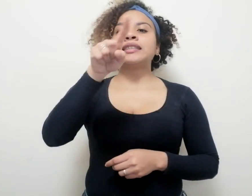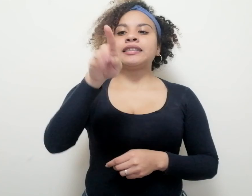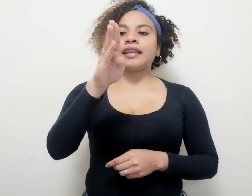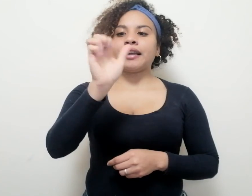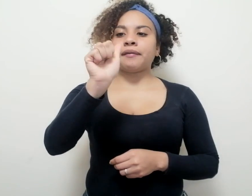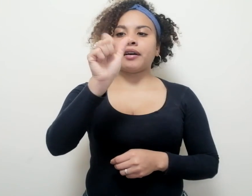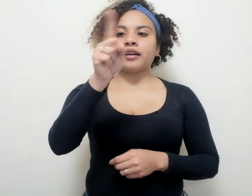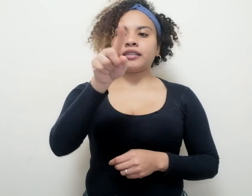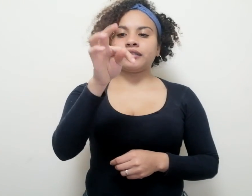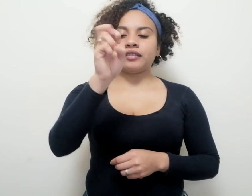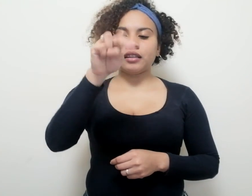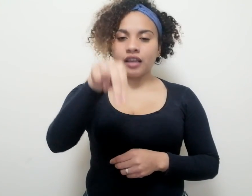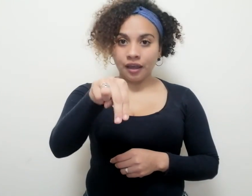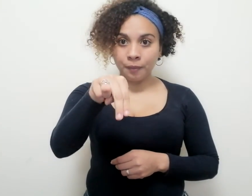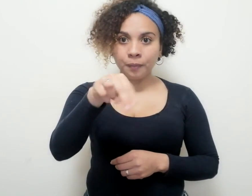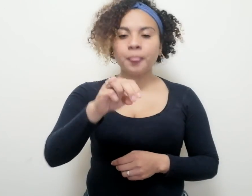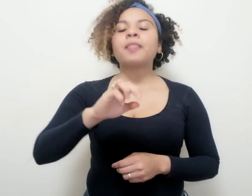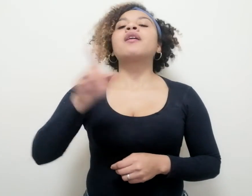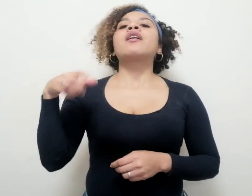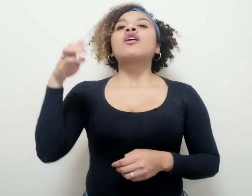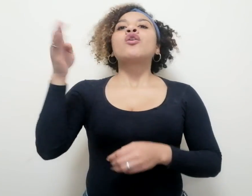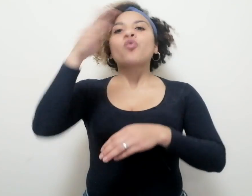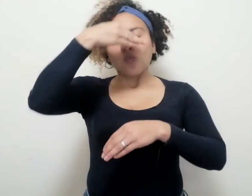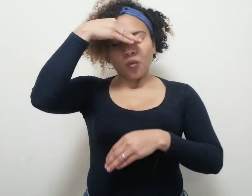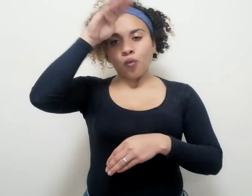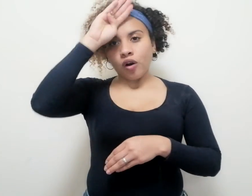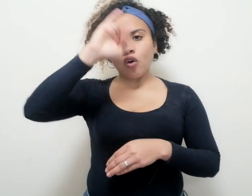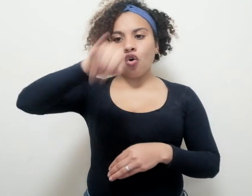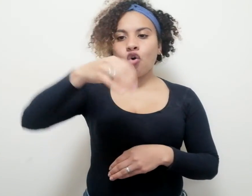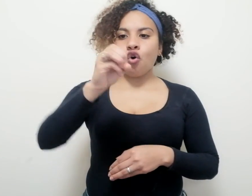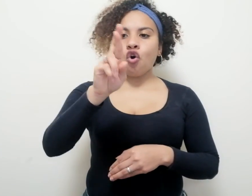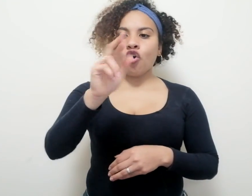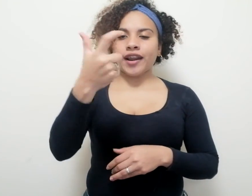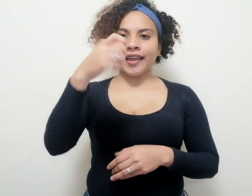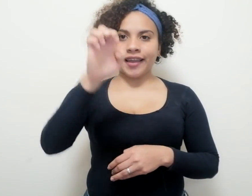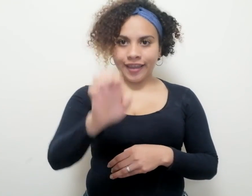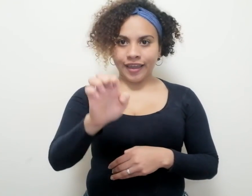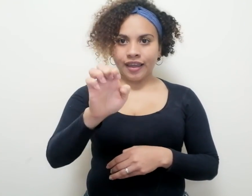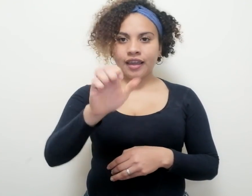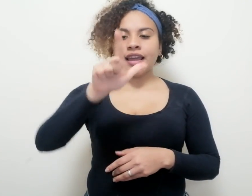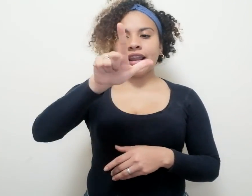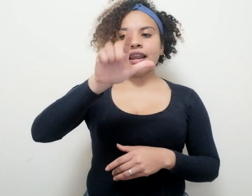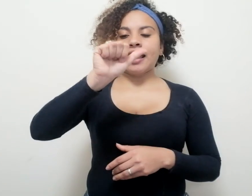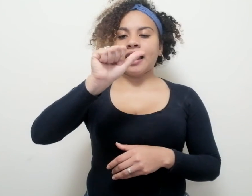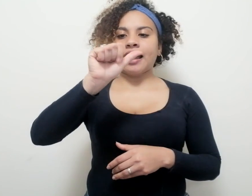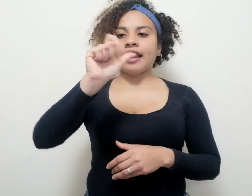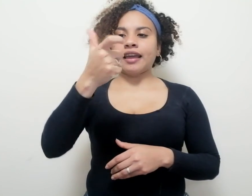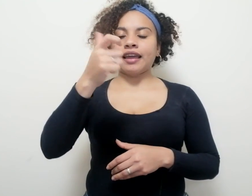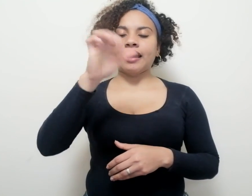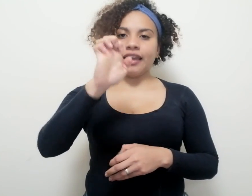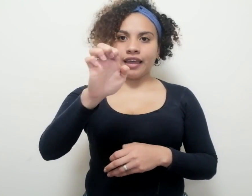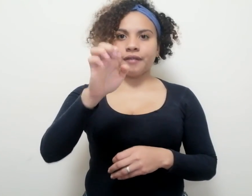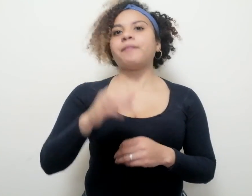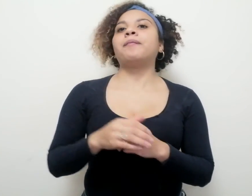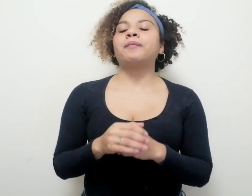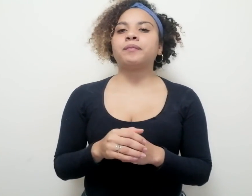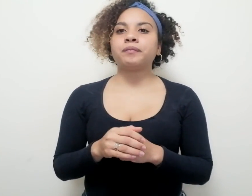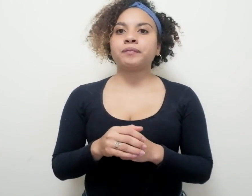Sebastián Giovanni y el cubano Jorge Enrique Lage. A quienes se